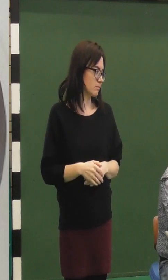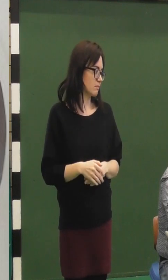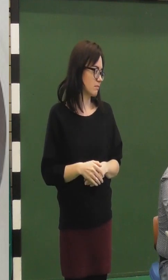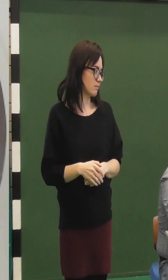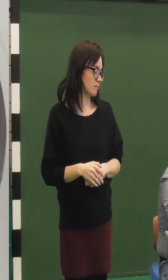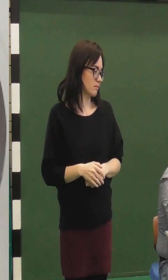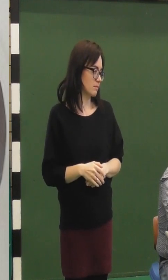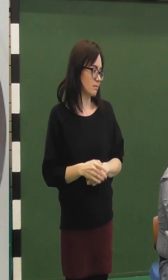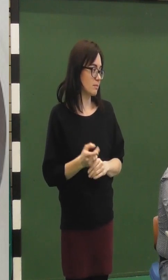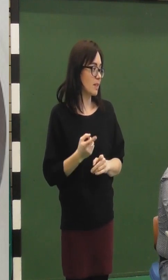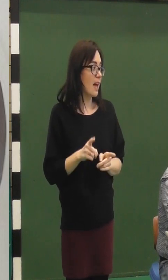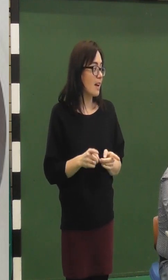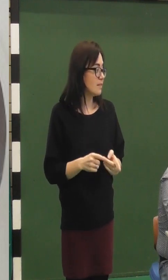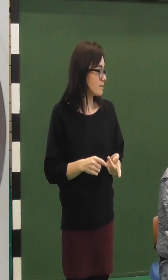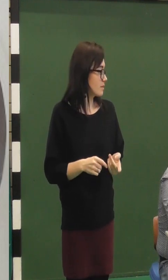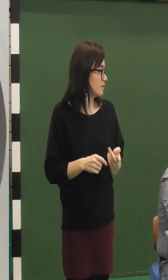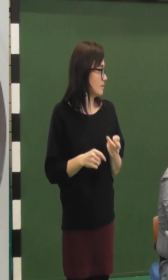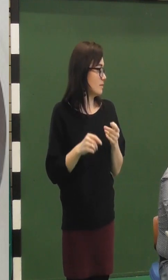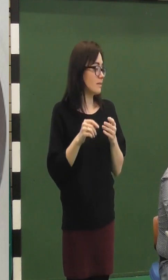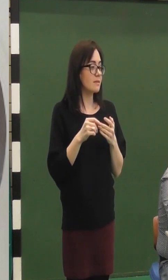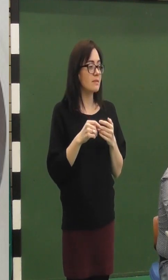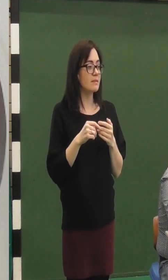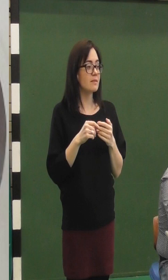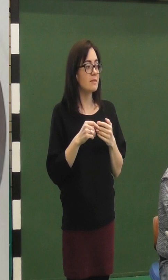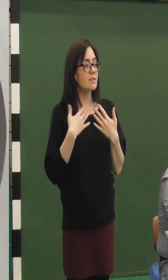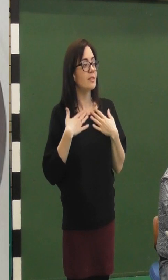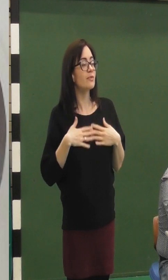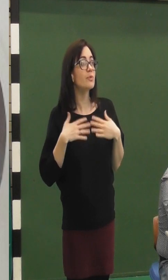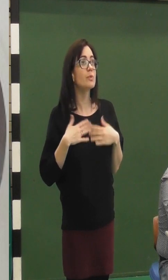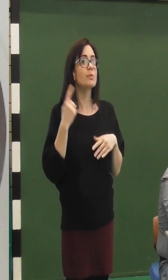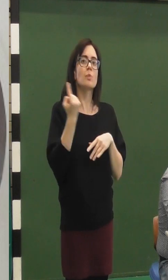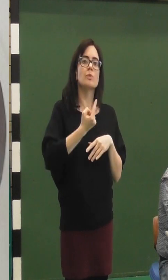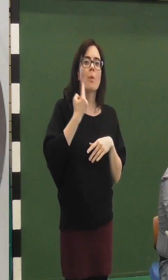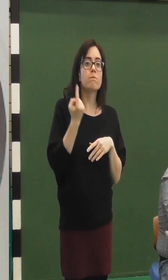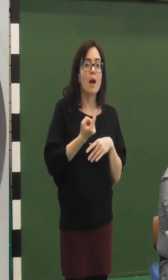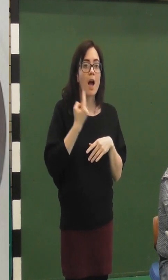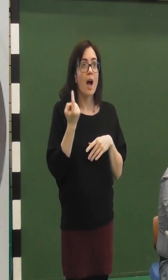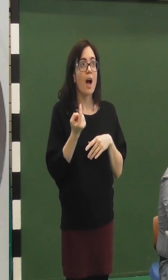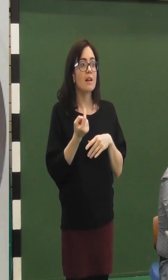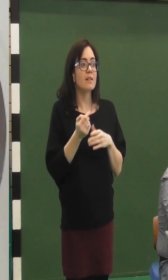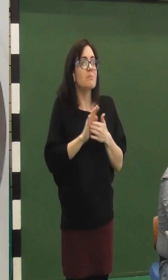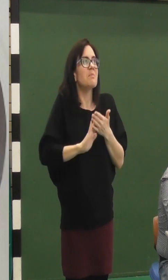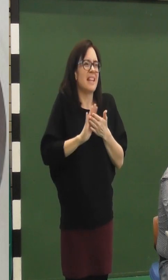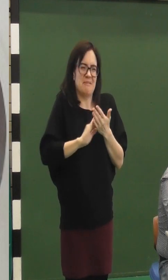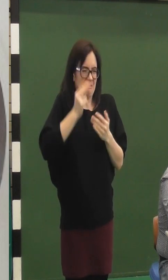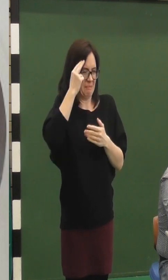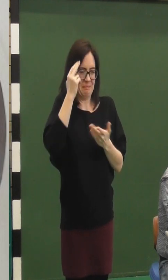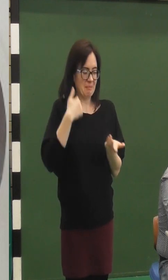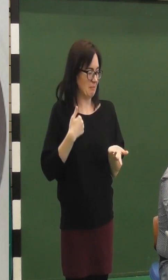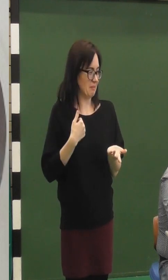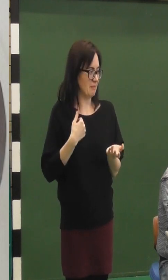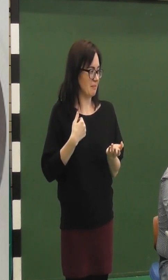nem tudtam képzelni, hogy milyen lehet egy fürdőszoba. Én 23 éves voltam, amikor